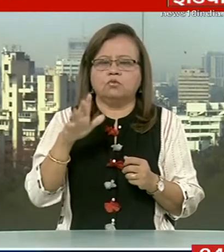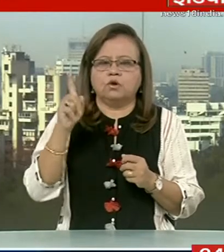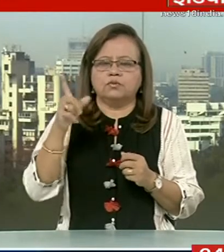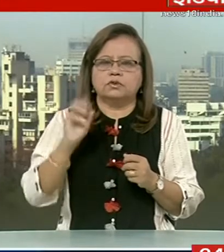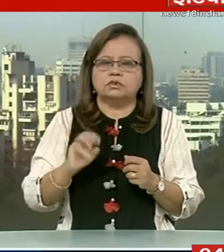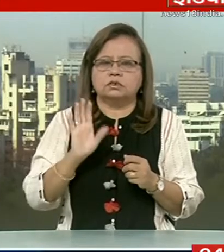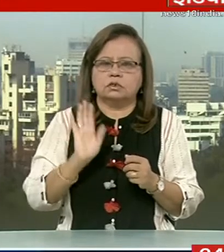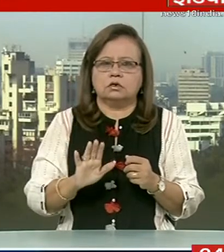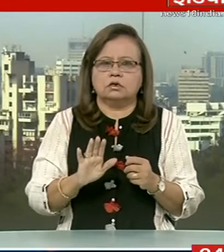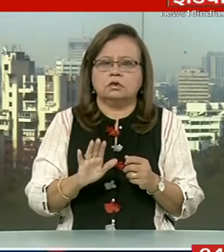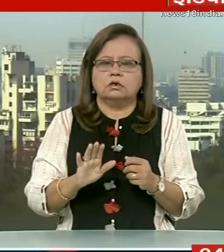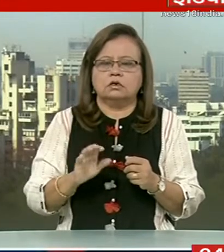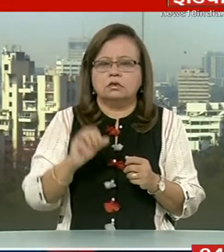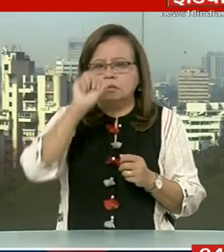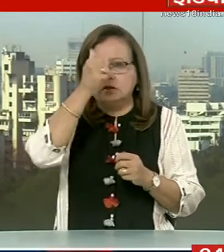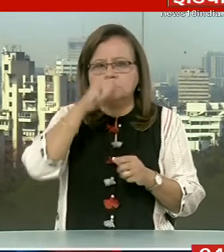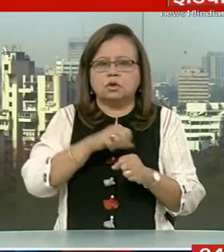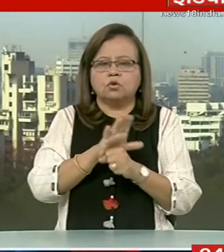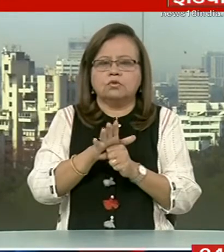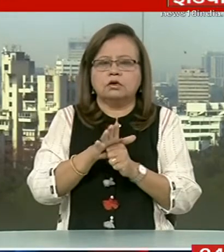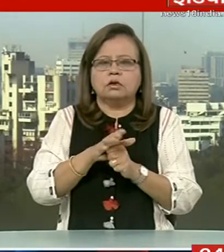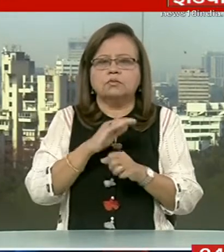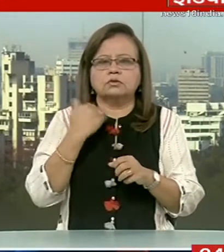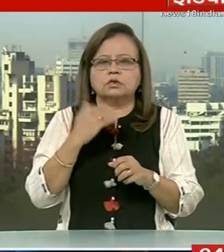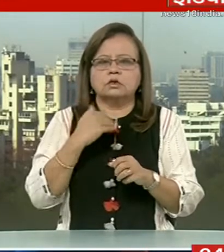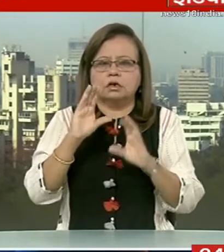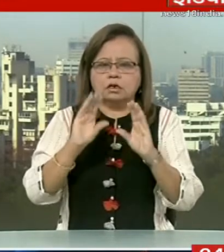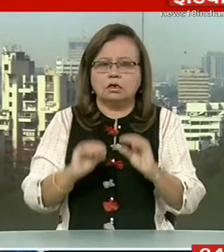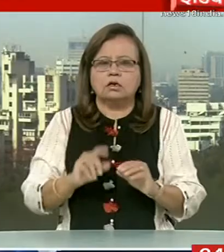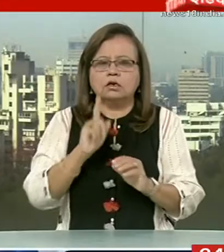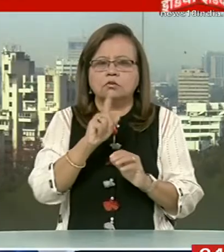15 पति को